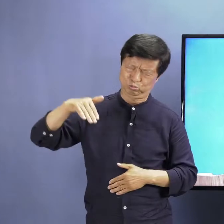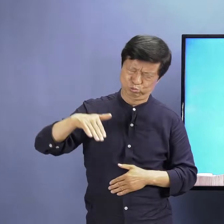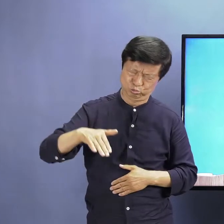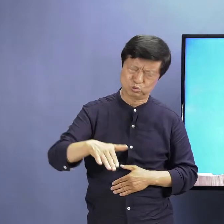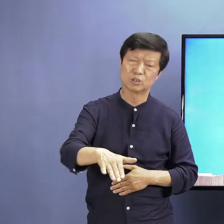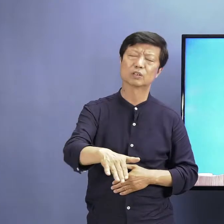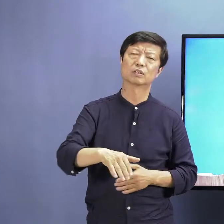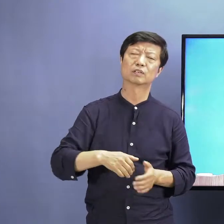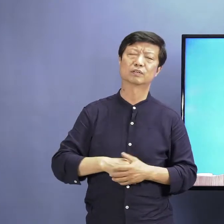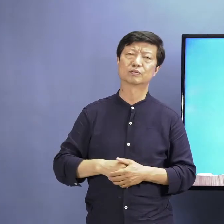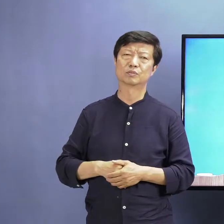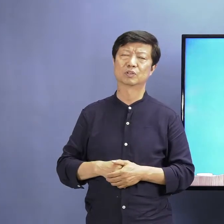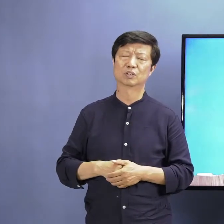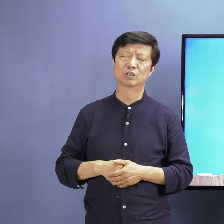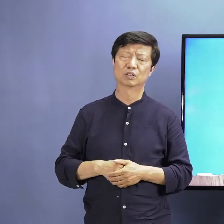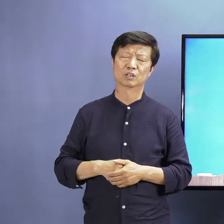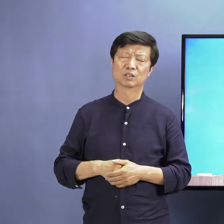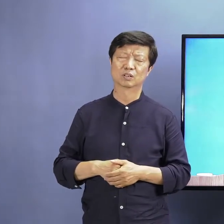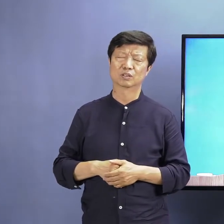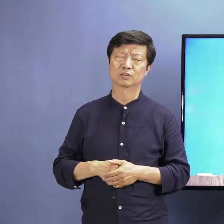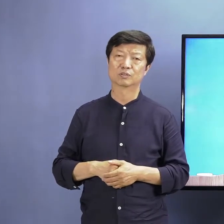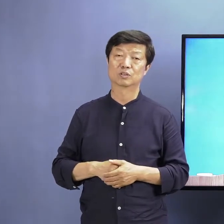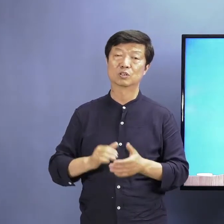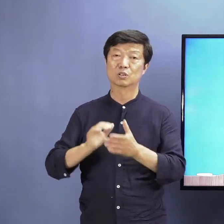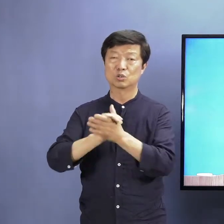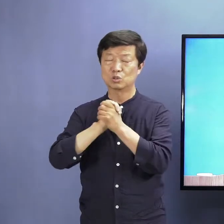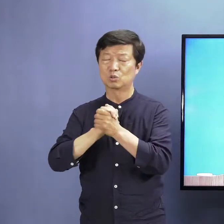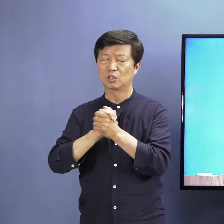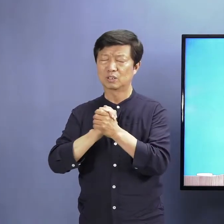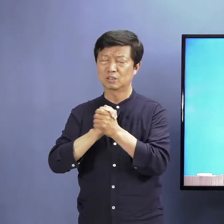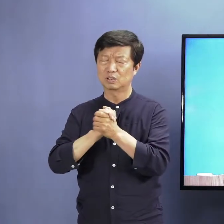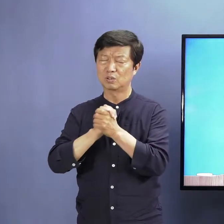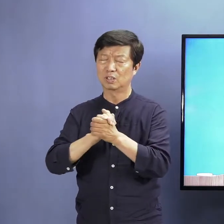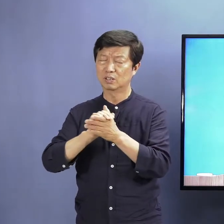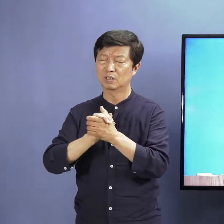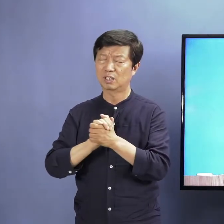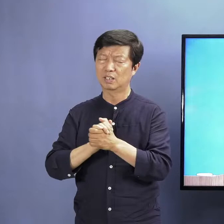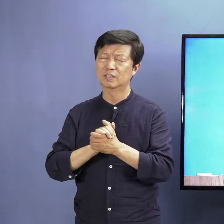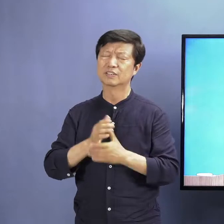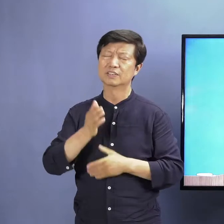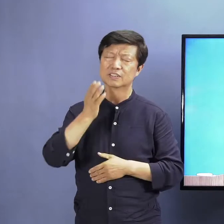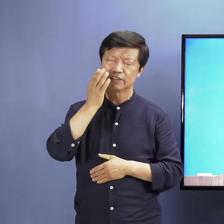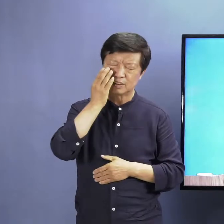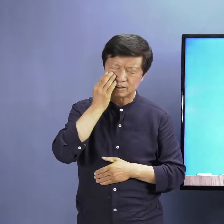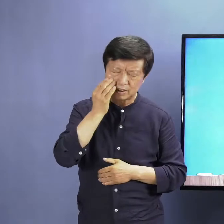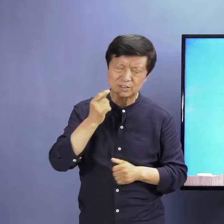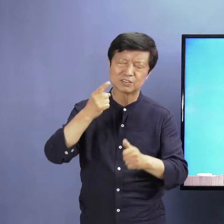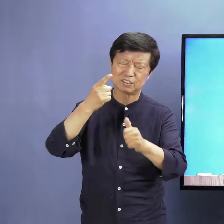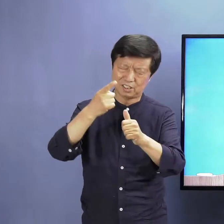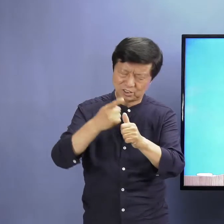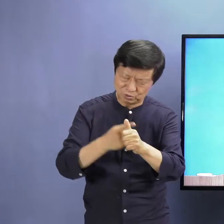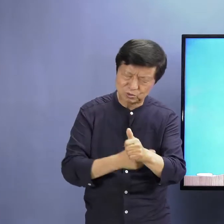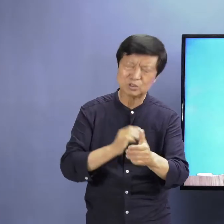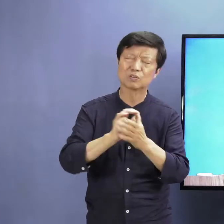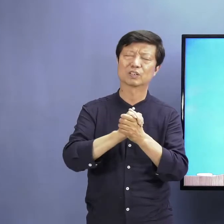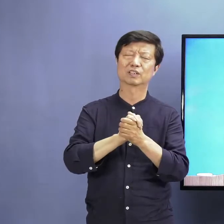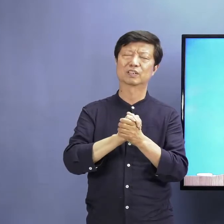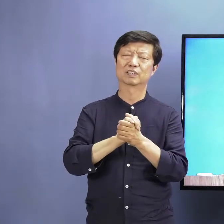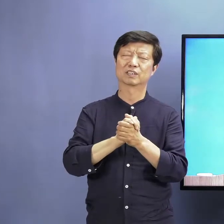그냥 막 기도가 너무 그냥 익숙해져가지고 그냥 기도한다 그러면 그냥 자동으로 하는 거예요.